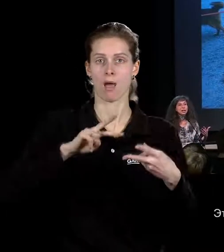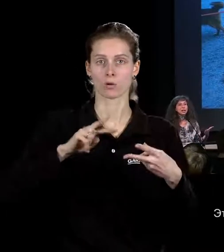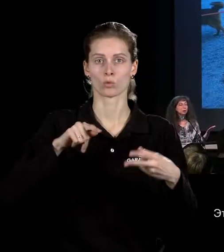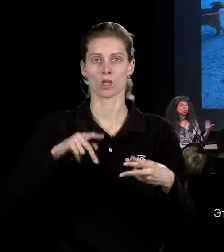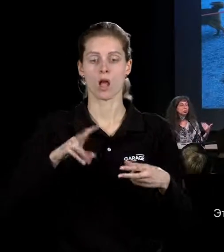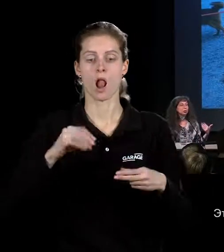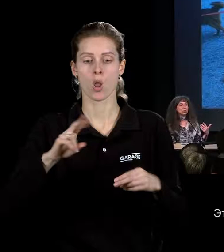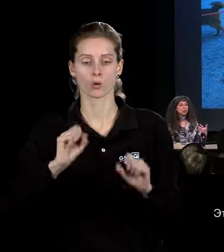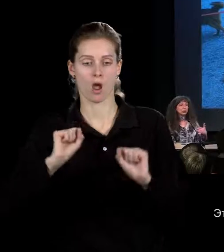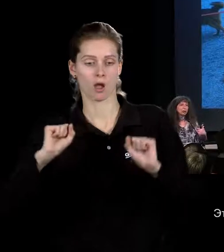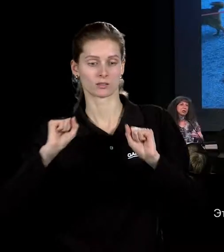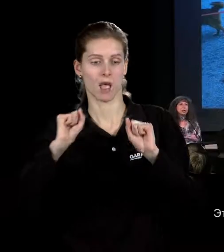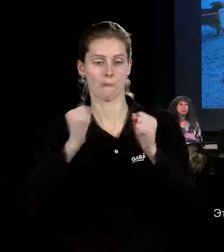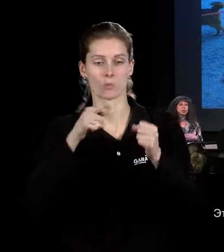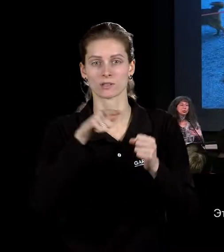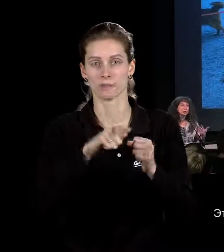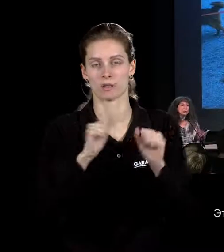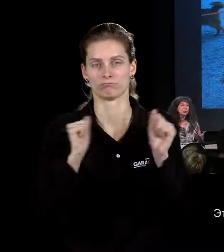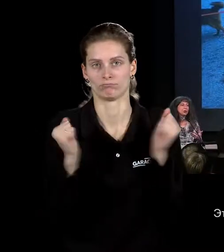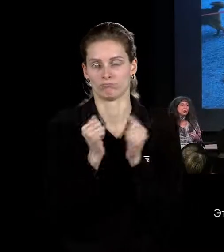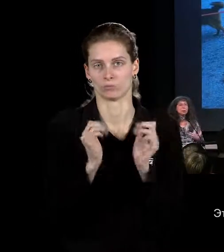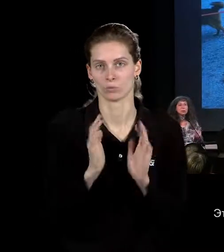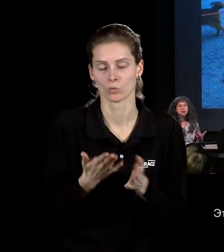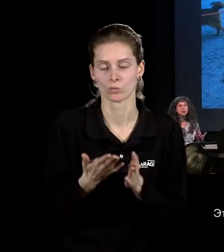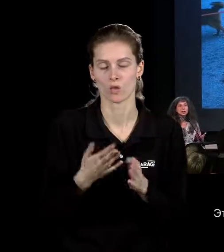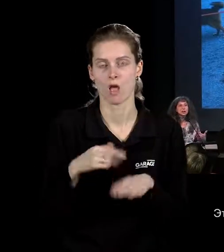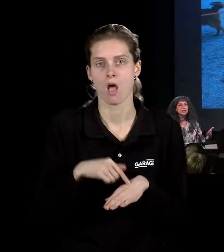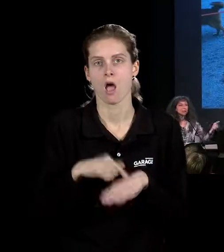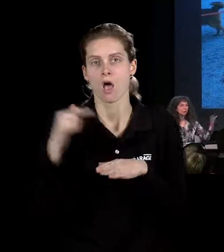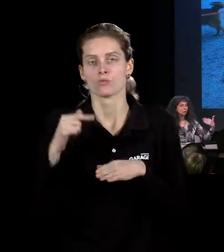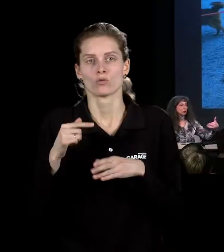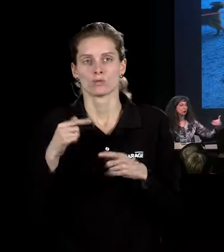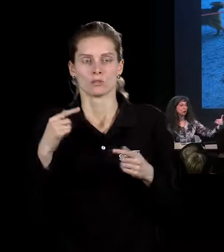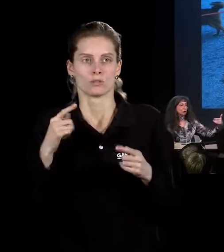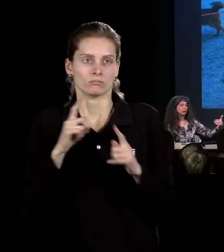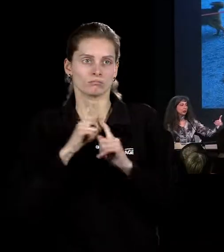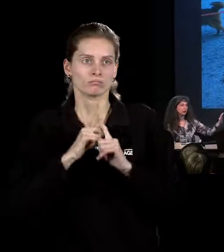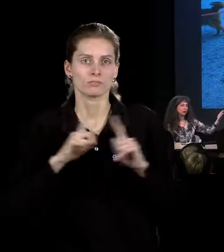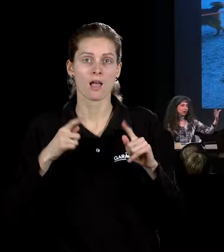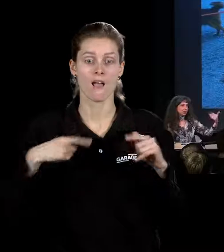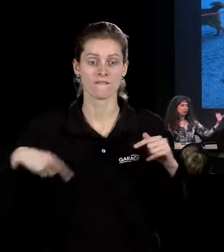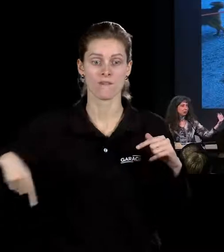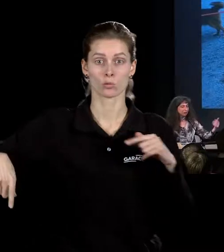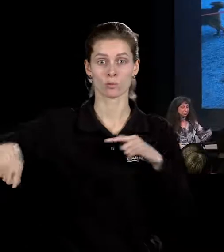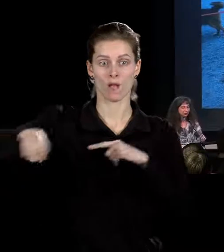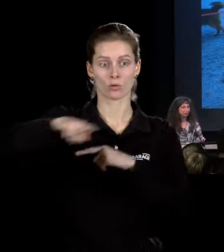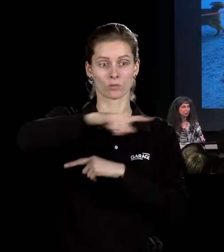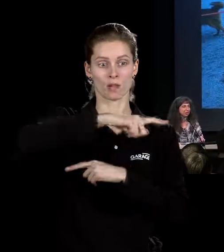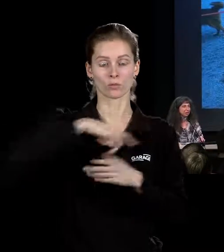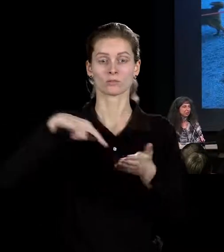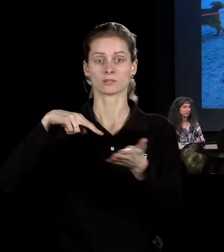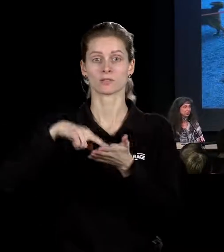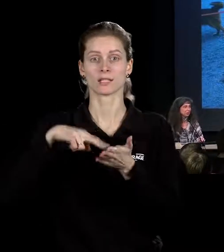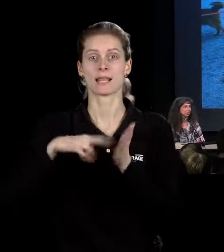тактильное, другое – это ощущение чуждости, ощущение акклиматизации, и вокруг него стоят вот эти самые там